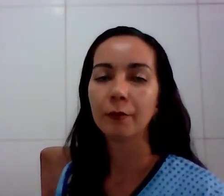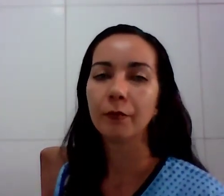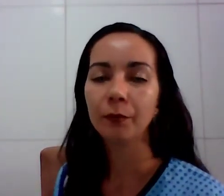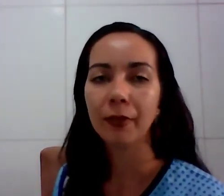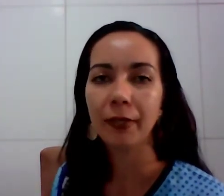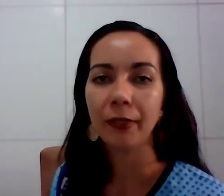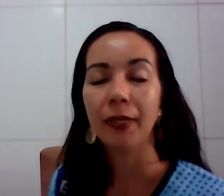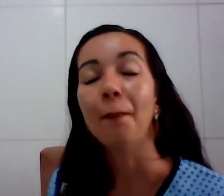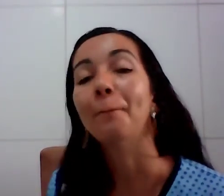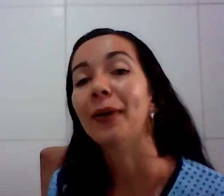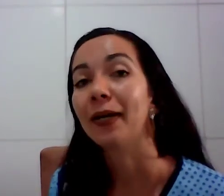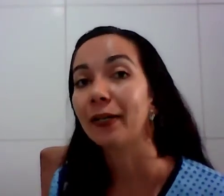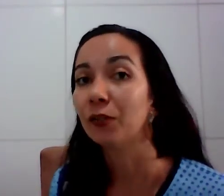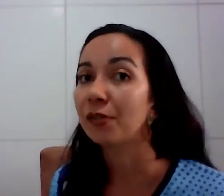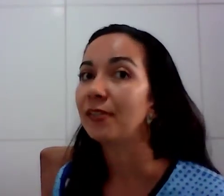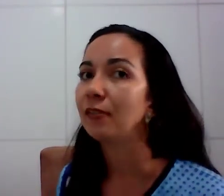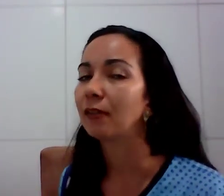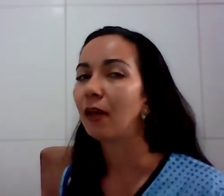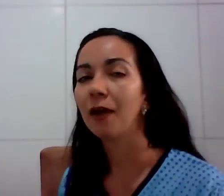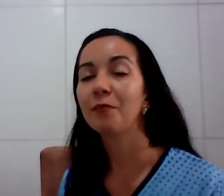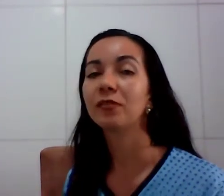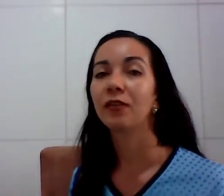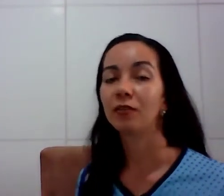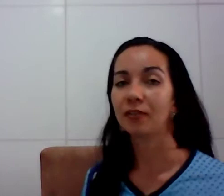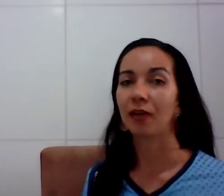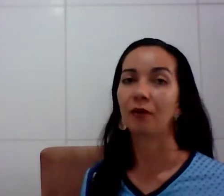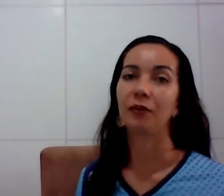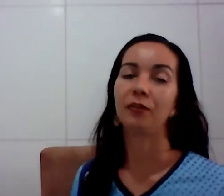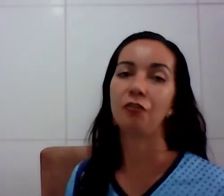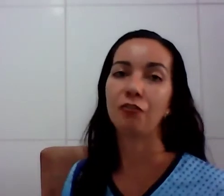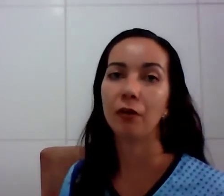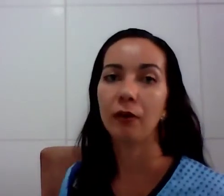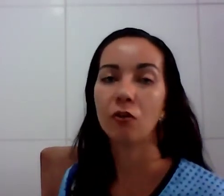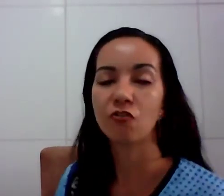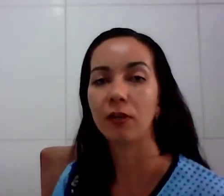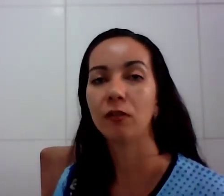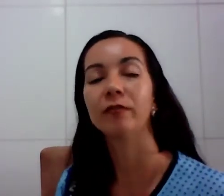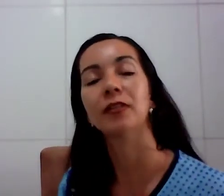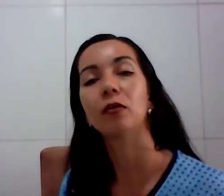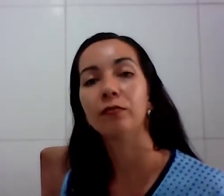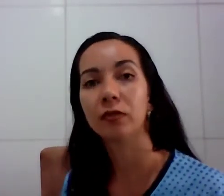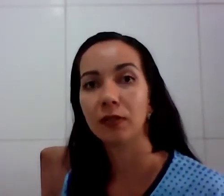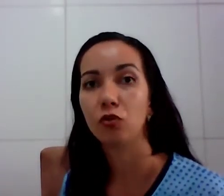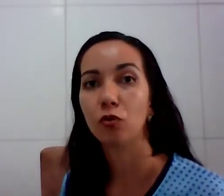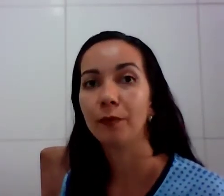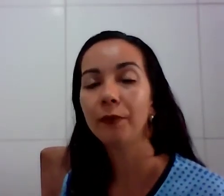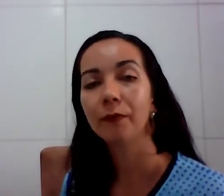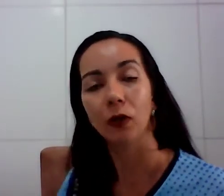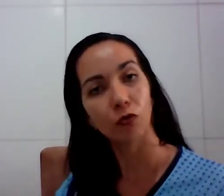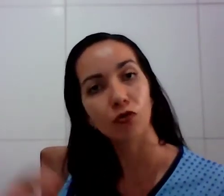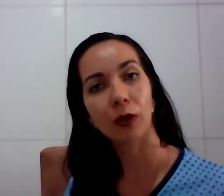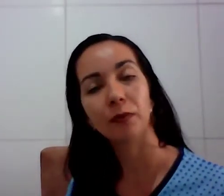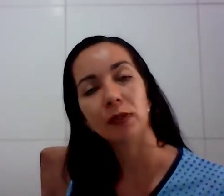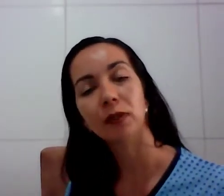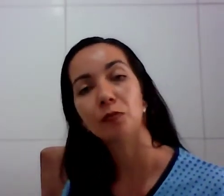Muito bem, e para nós encerrarmos a nossa aula de história, eu gostaria de conversar com vocês sobre os tempos em que as